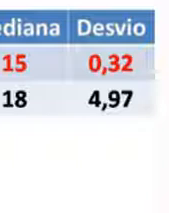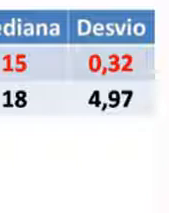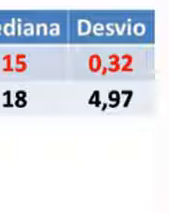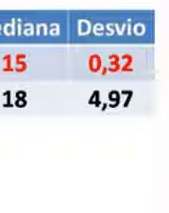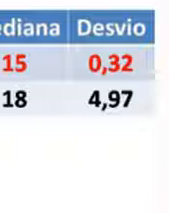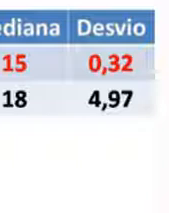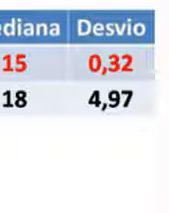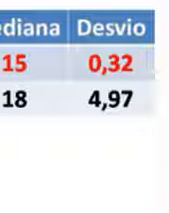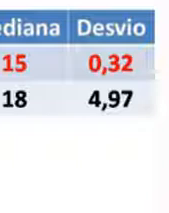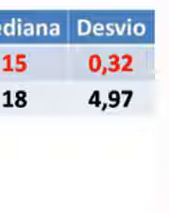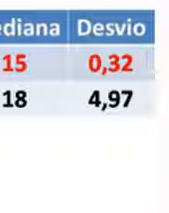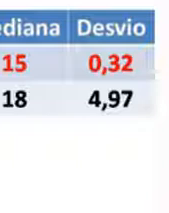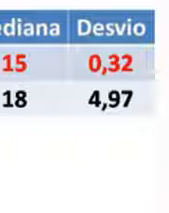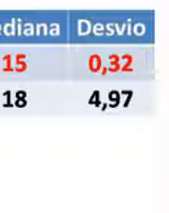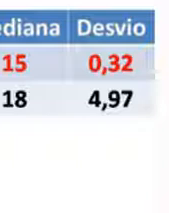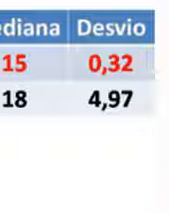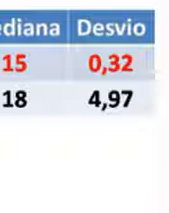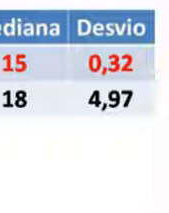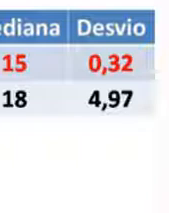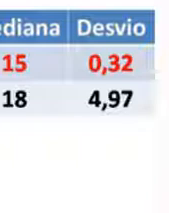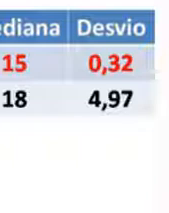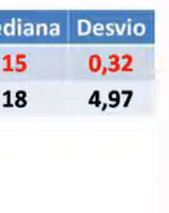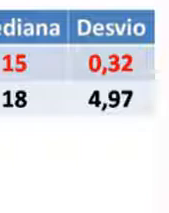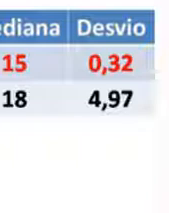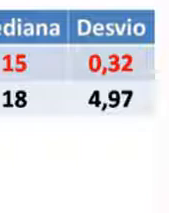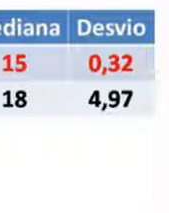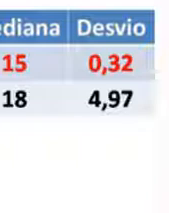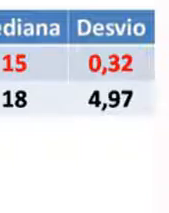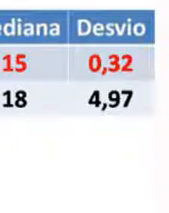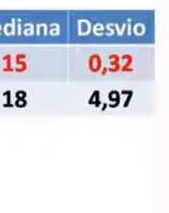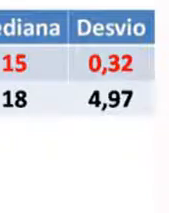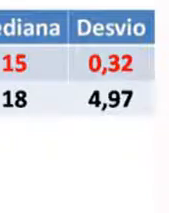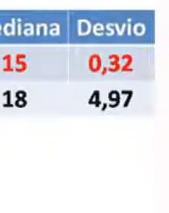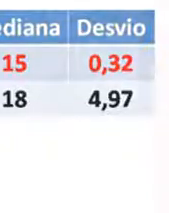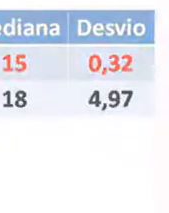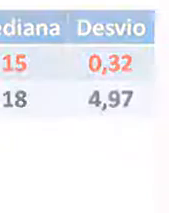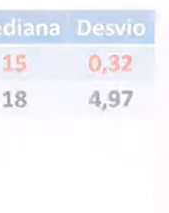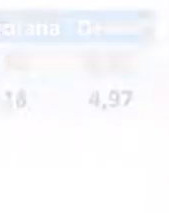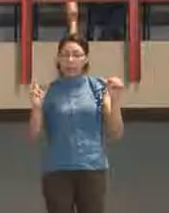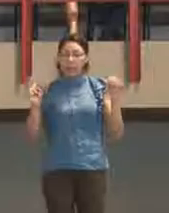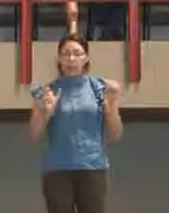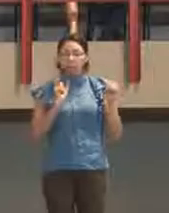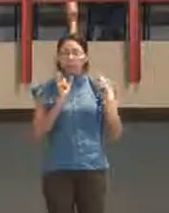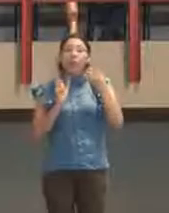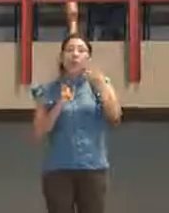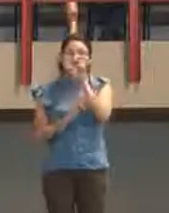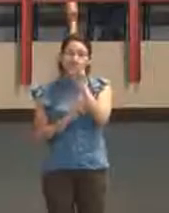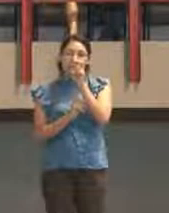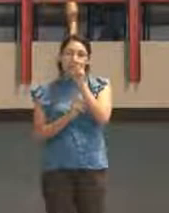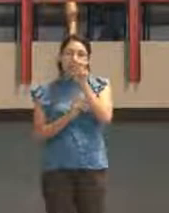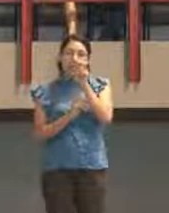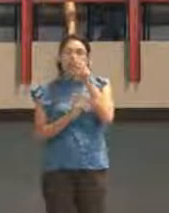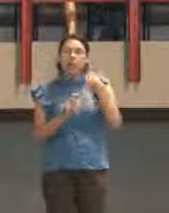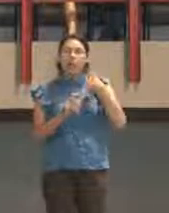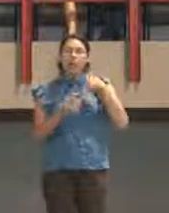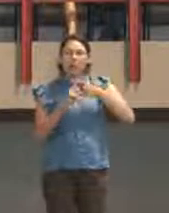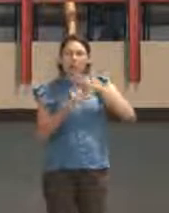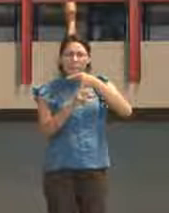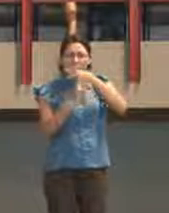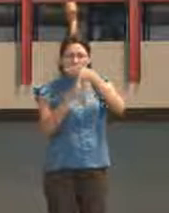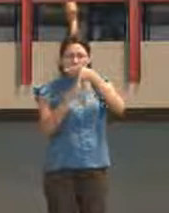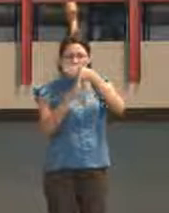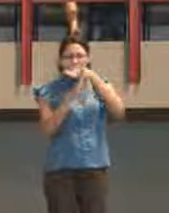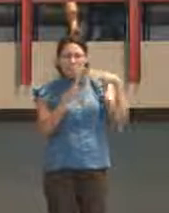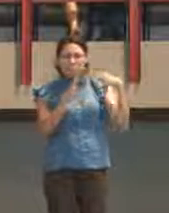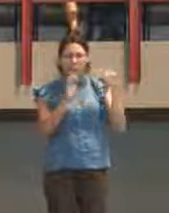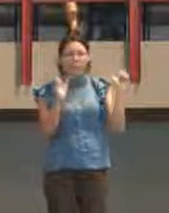mediana das 3 notas? São 3 notas, 14, 15 e 16. Quem é a mediana? 15. Por quê? Porque está no meio? É porque está no